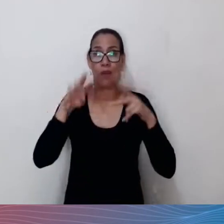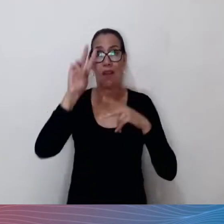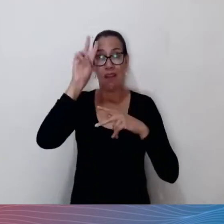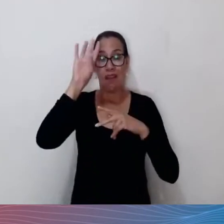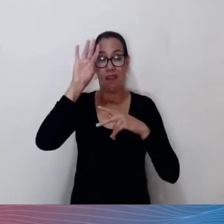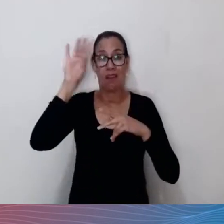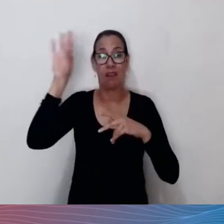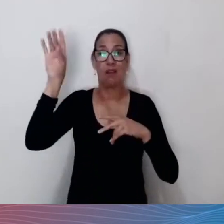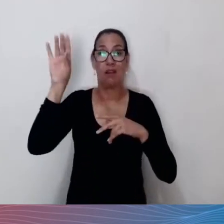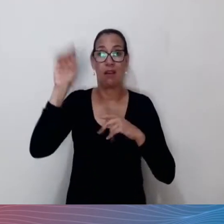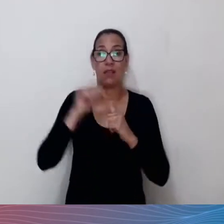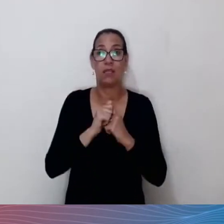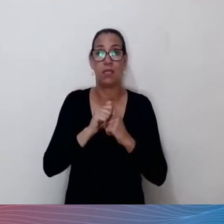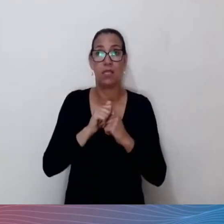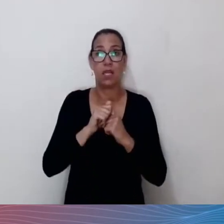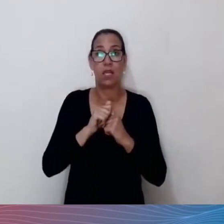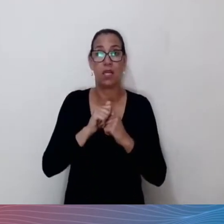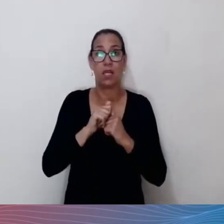conte-o apenas como sonho.